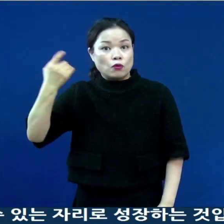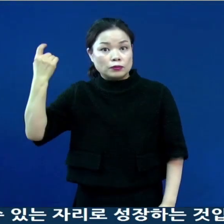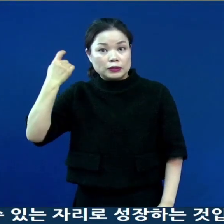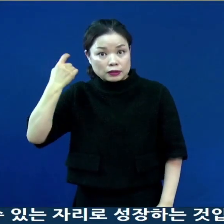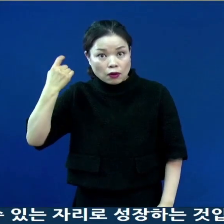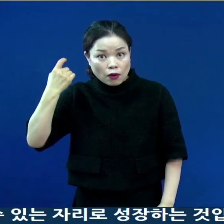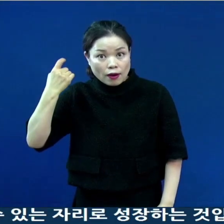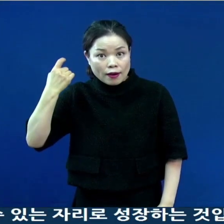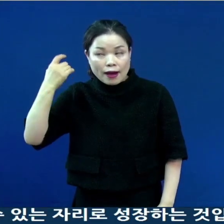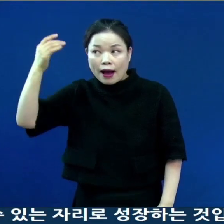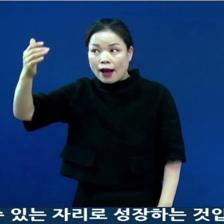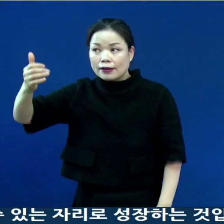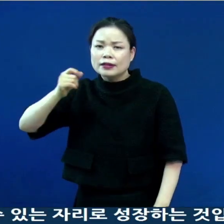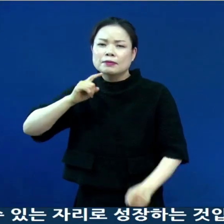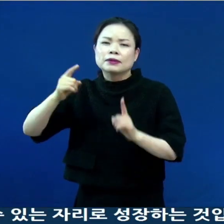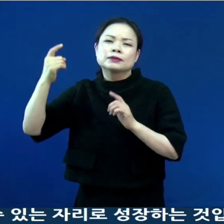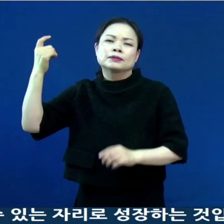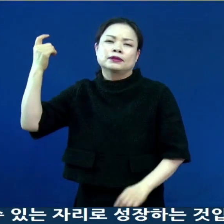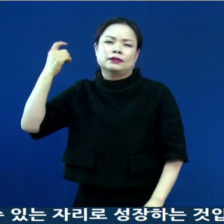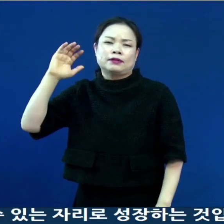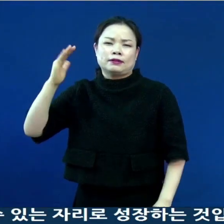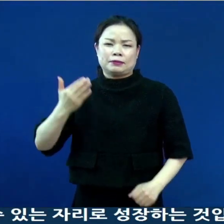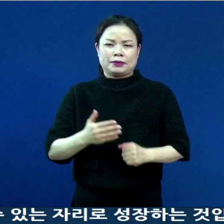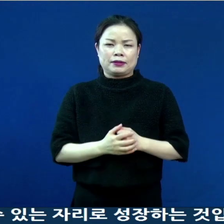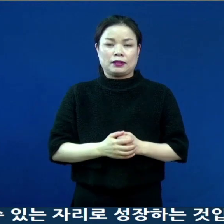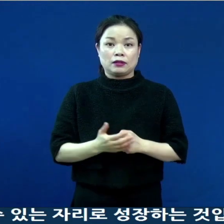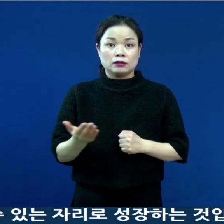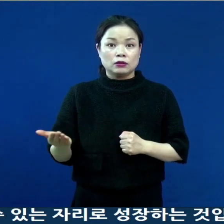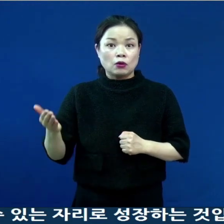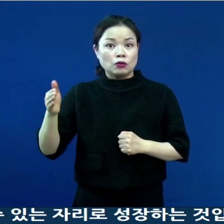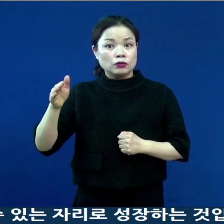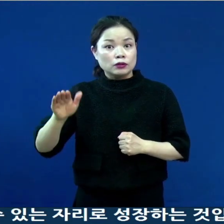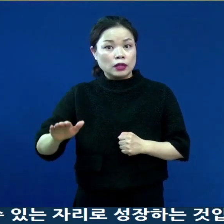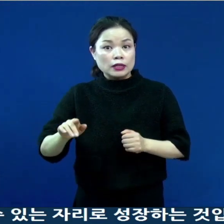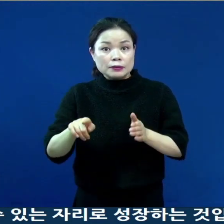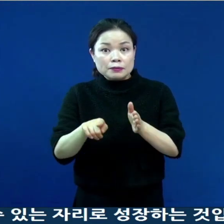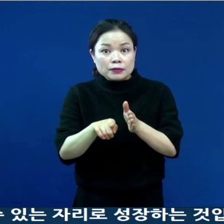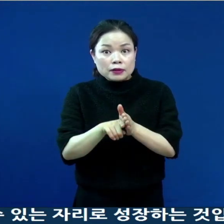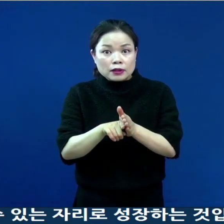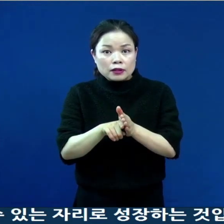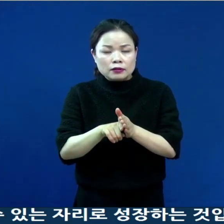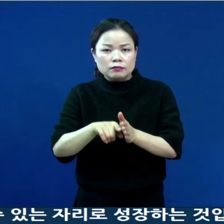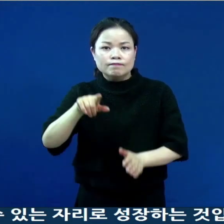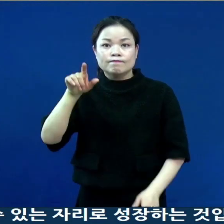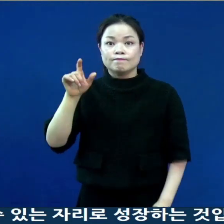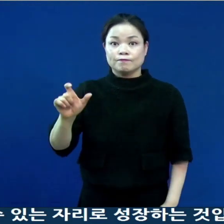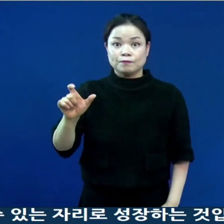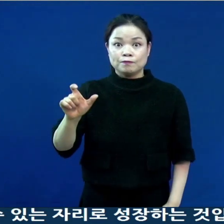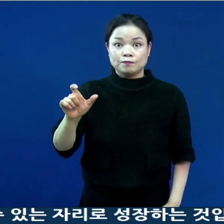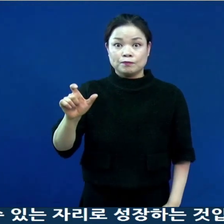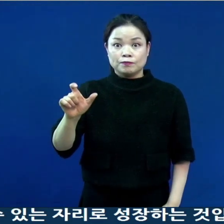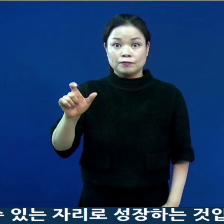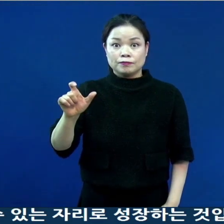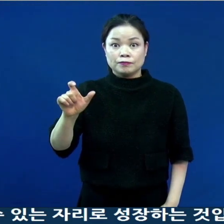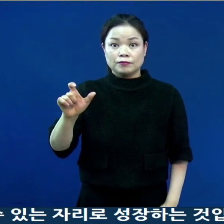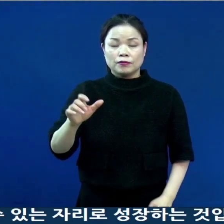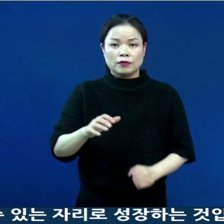되고 하나님 말씀을 들어야 되는 거죠. 그런데 이 믿음이 견고해지고